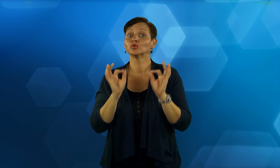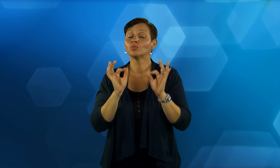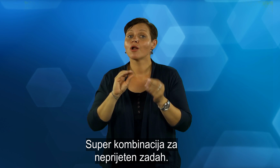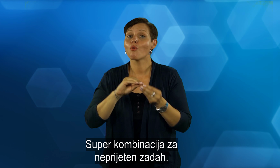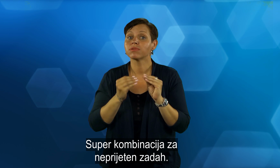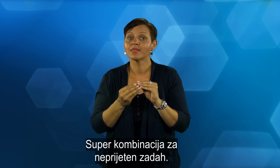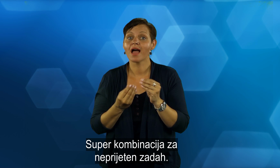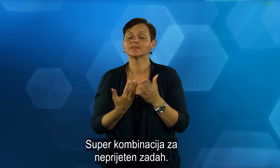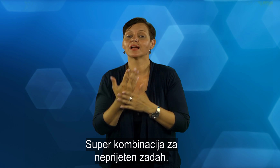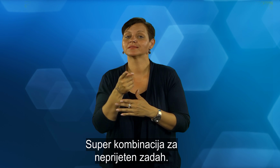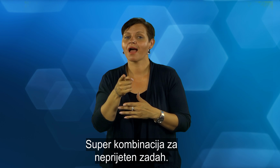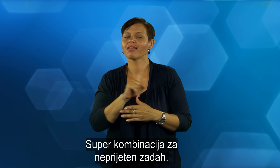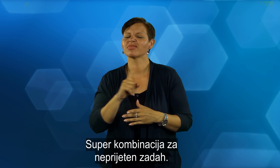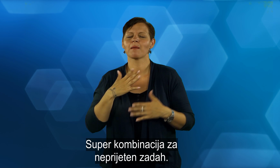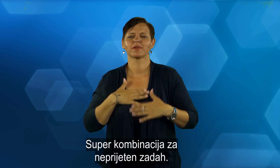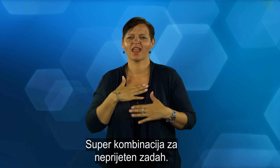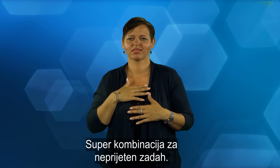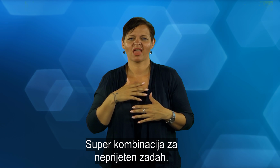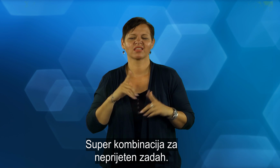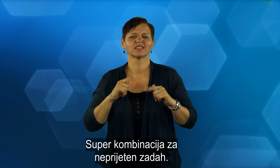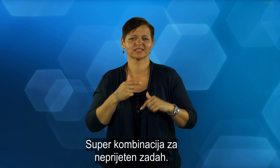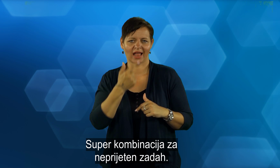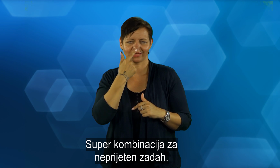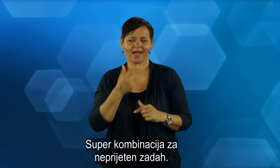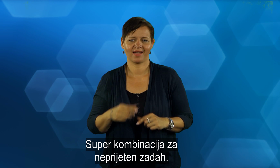Super kombinacija za neprijeten zadah.